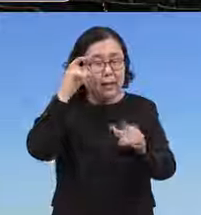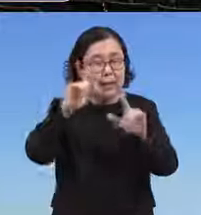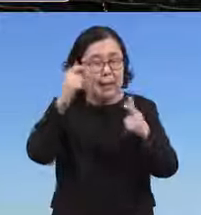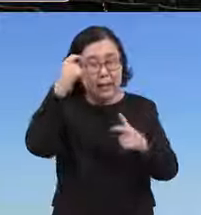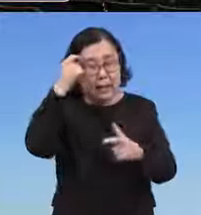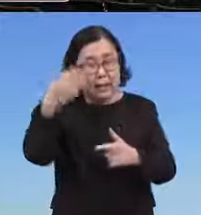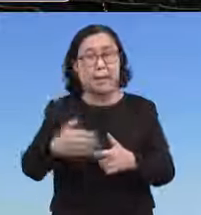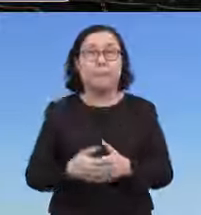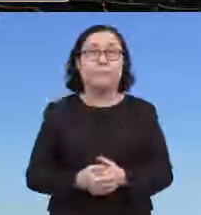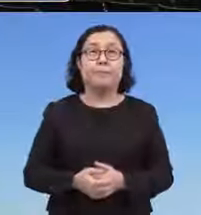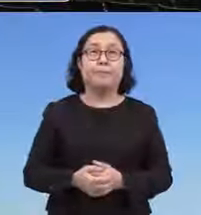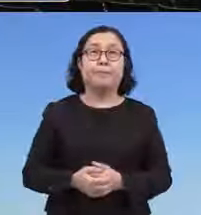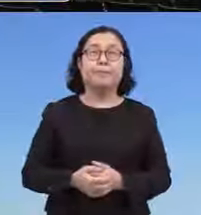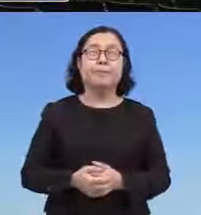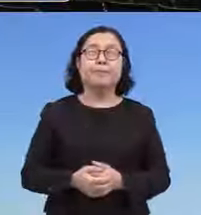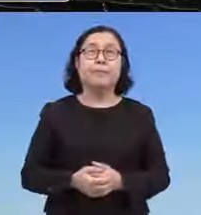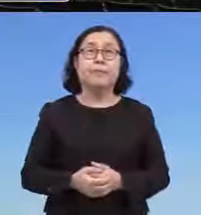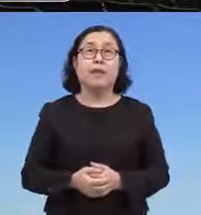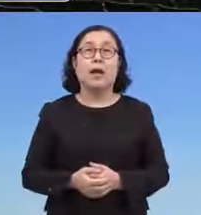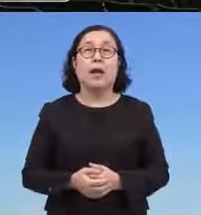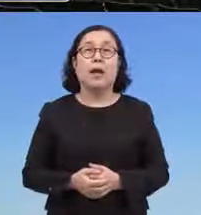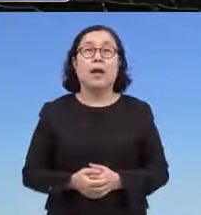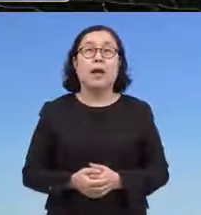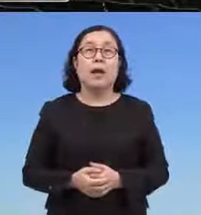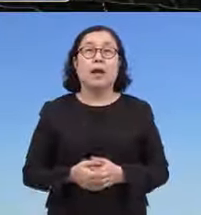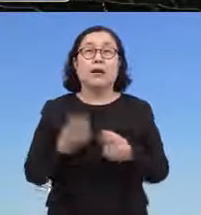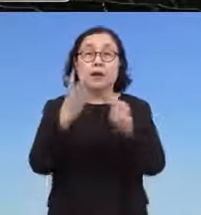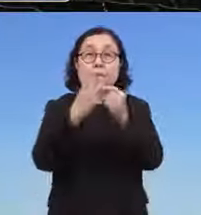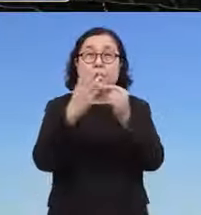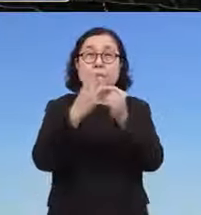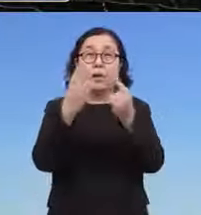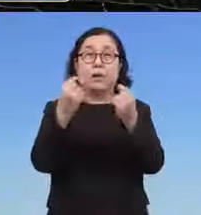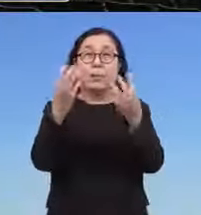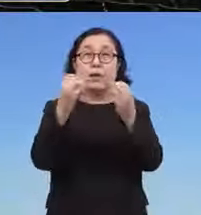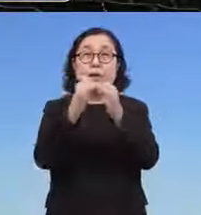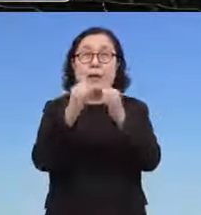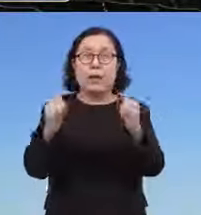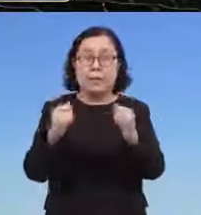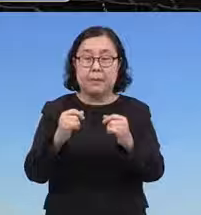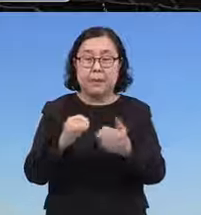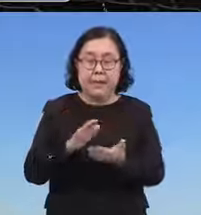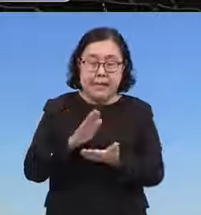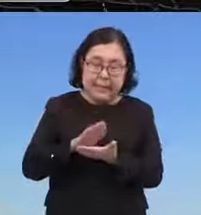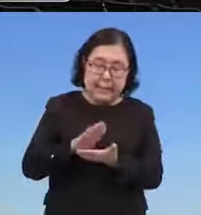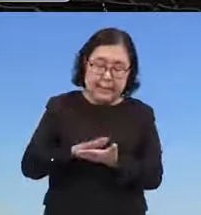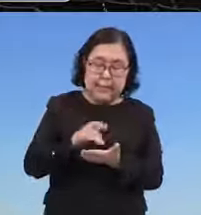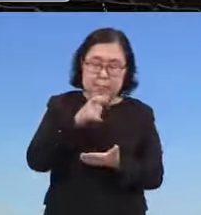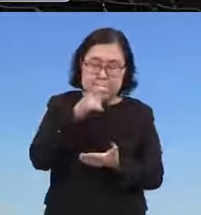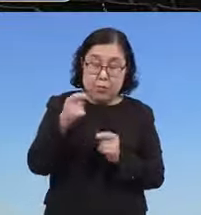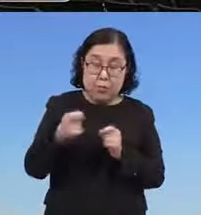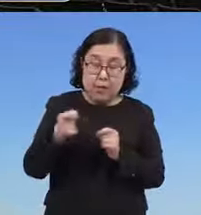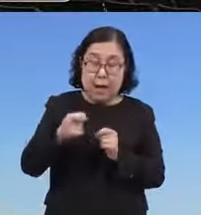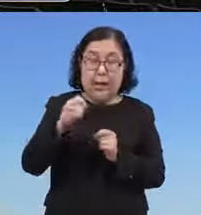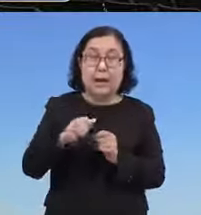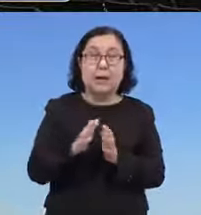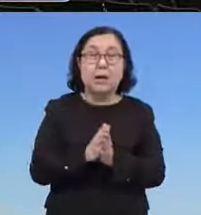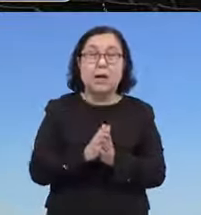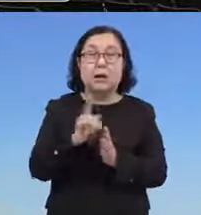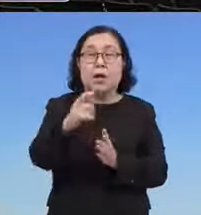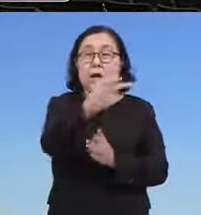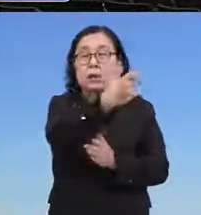주님의 안타까움이 2절에 녹아 있는 거 아닙니까? 3절 가사도 마찬가지입니다. 많은 사람이